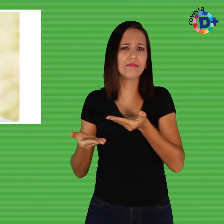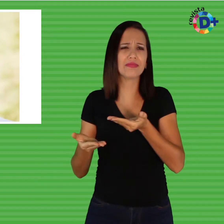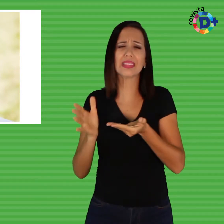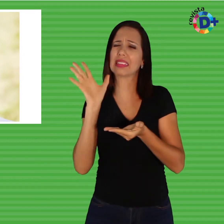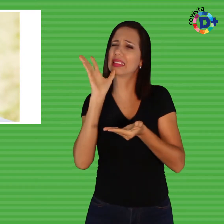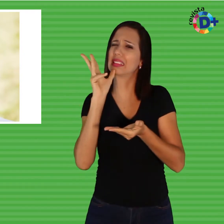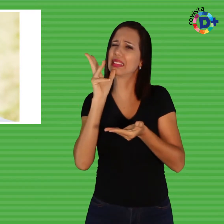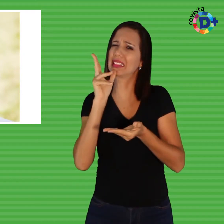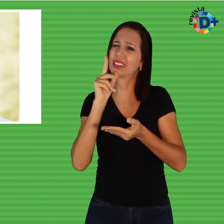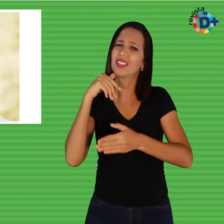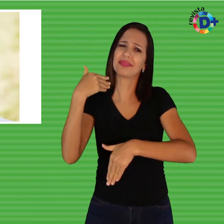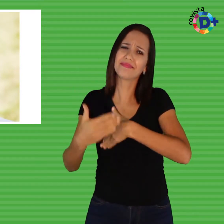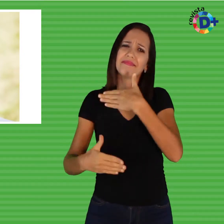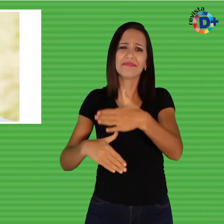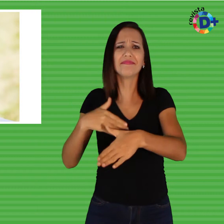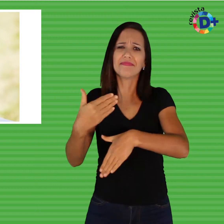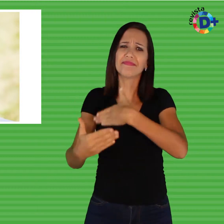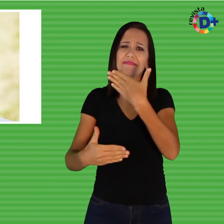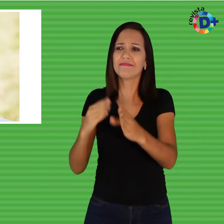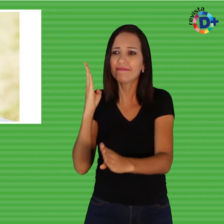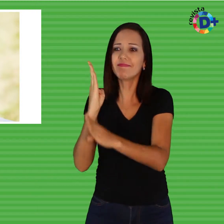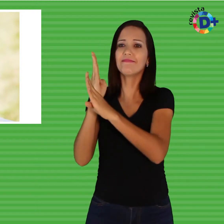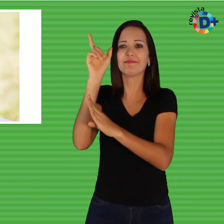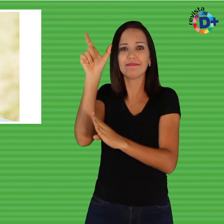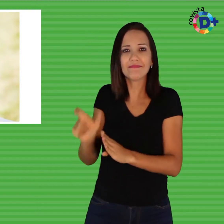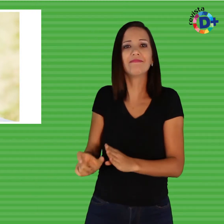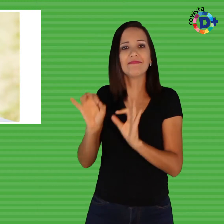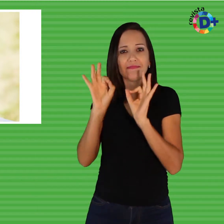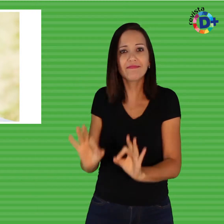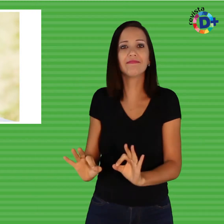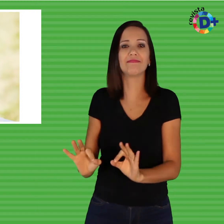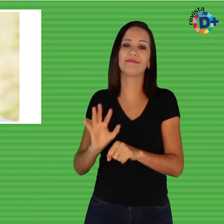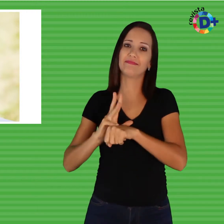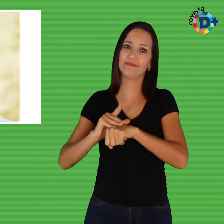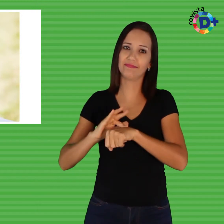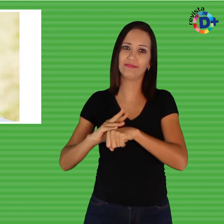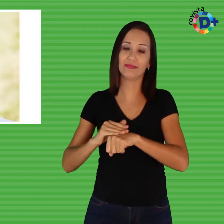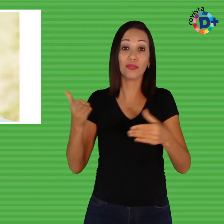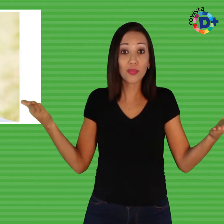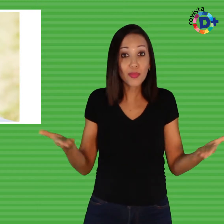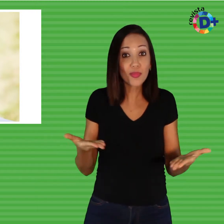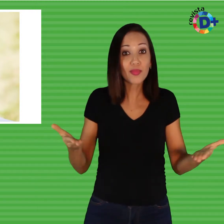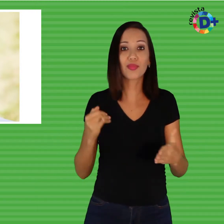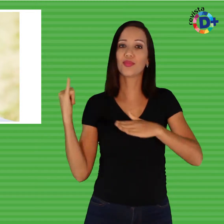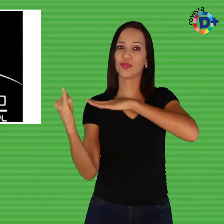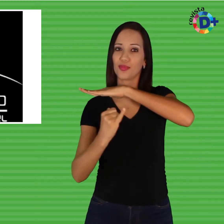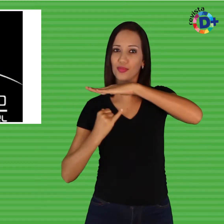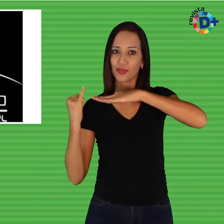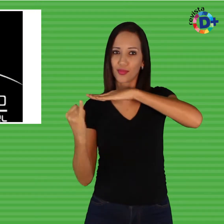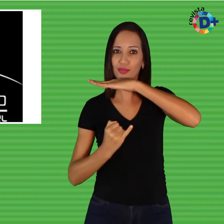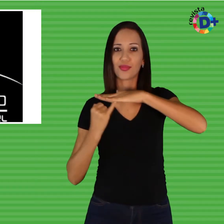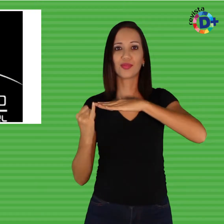uma vez que é demorado o processo do diagnóstico correto. Hoje, o Instituto